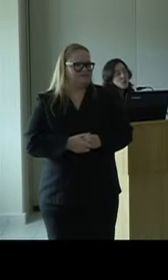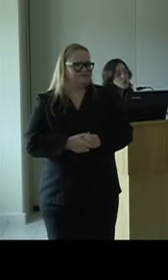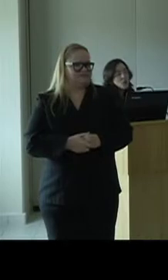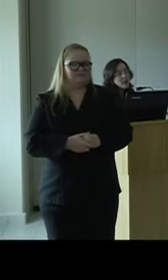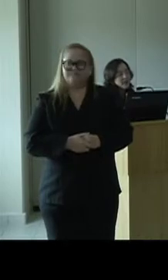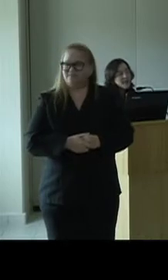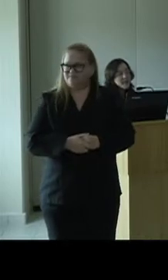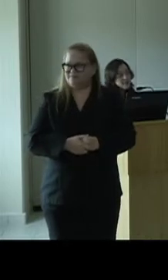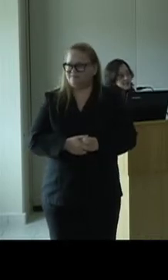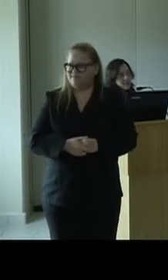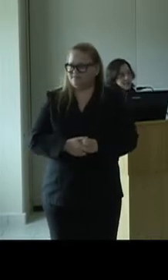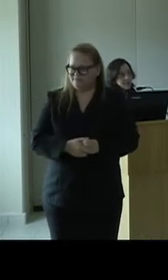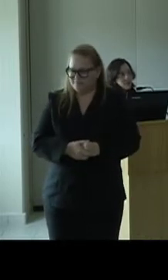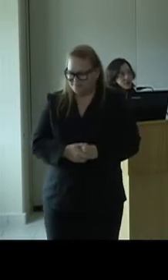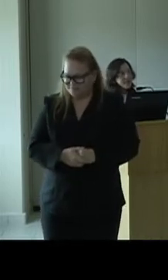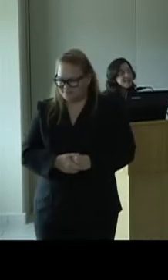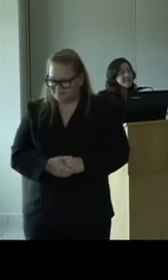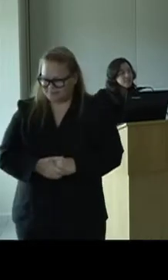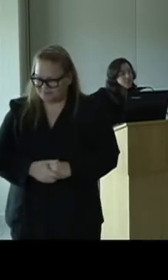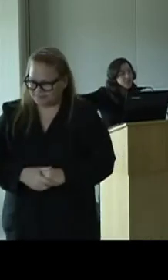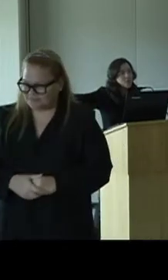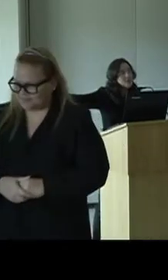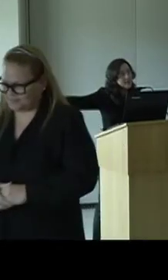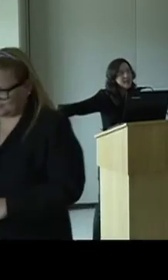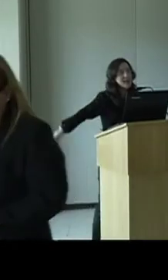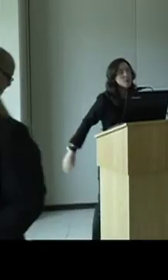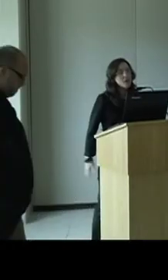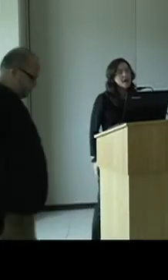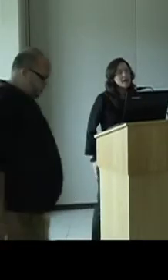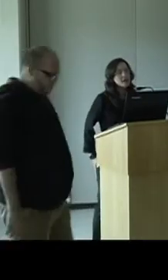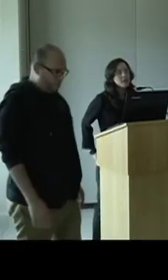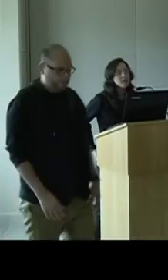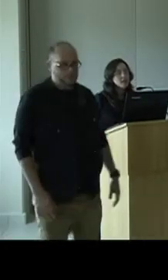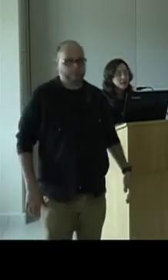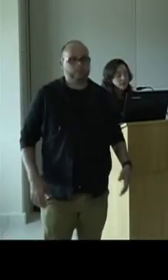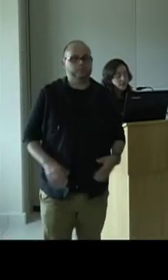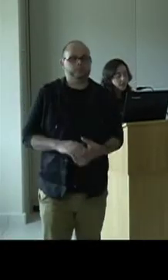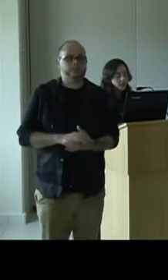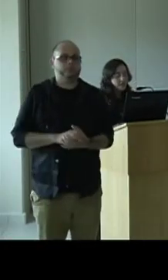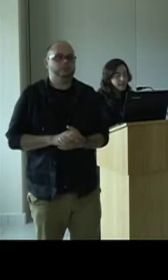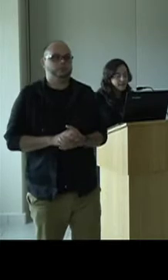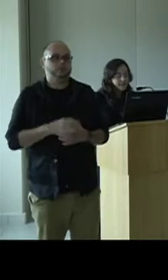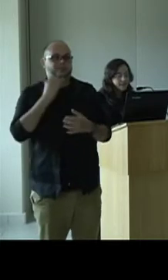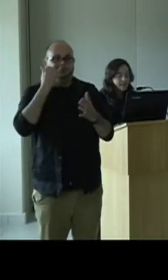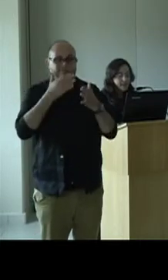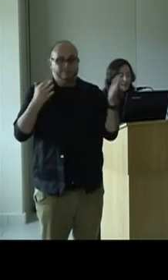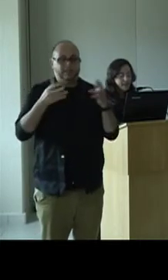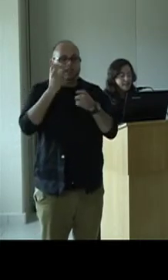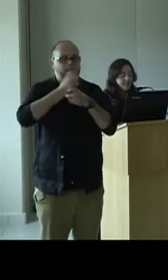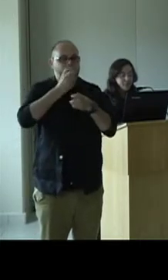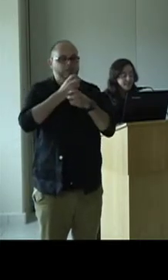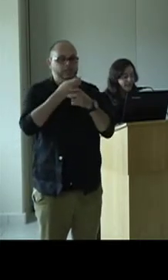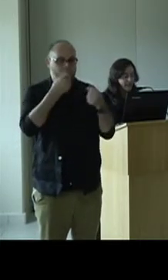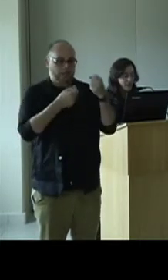Sí, no, yo creo que sería difícil por la extensión meterla en un carro. Así es, así que